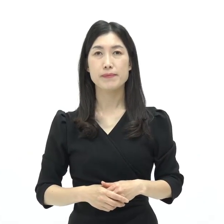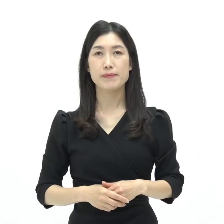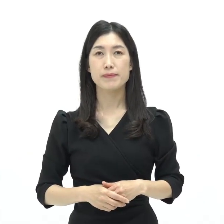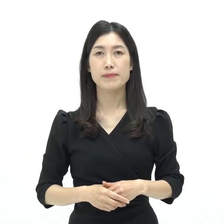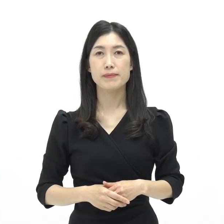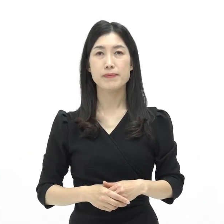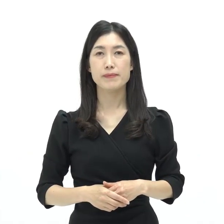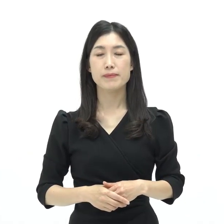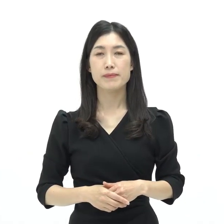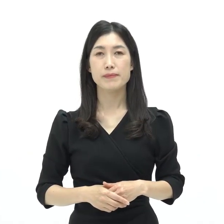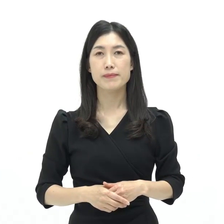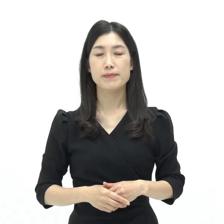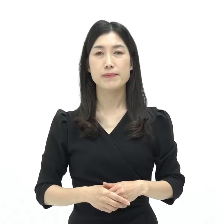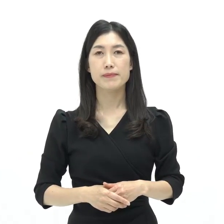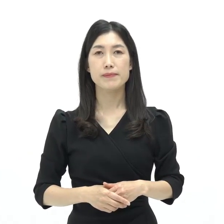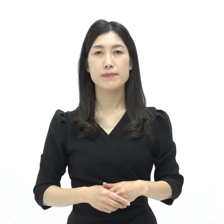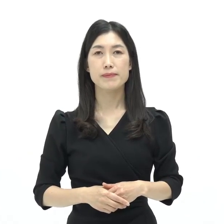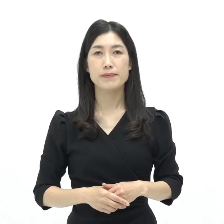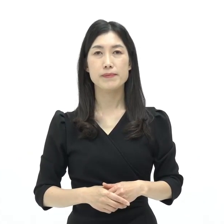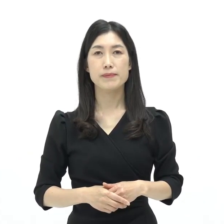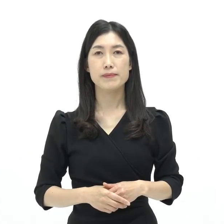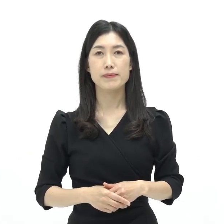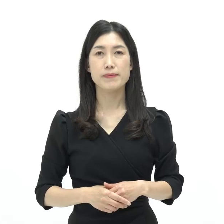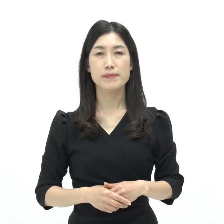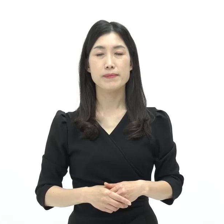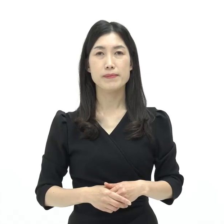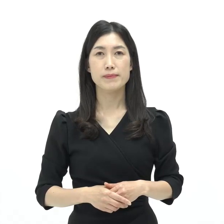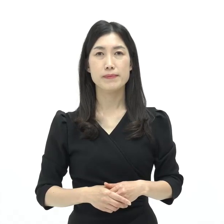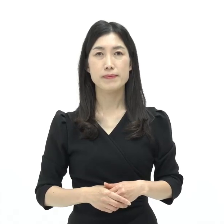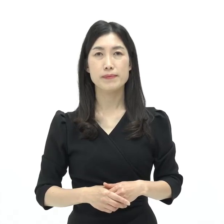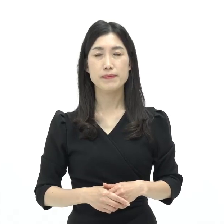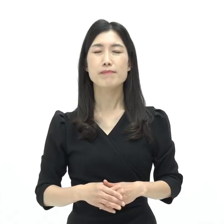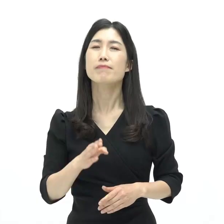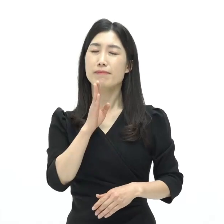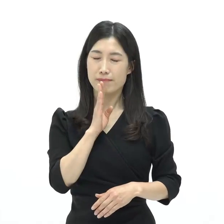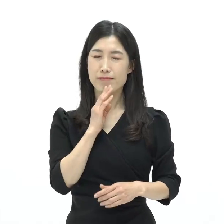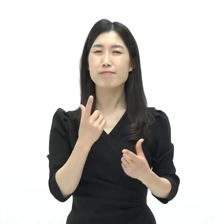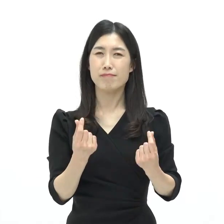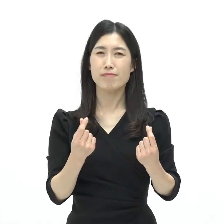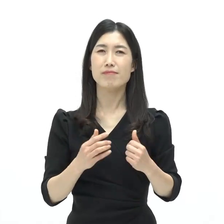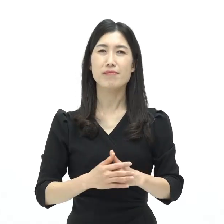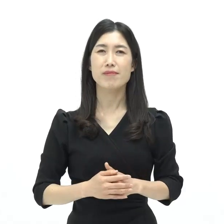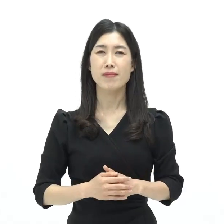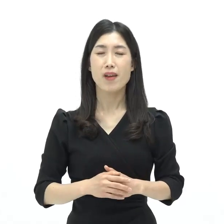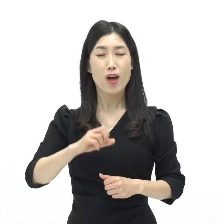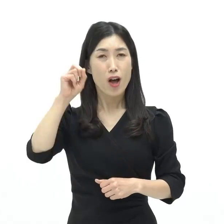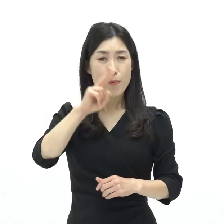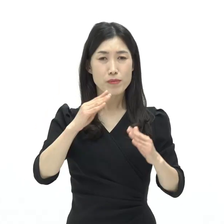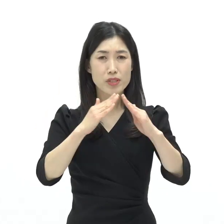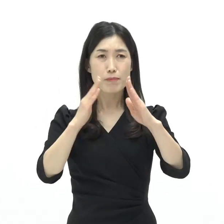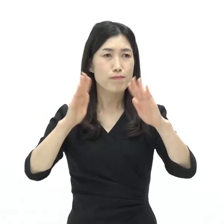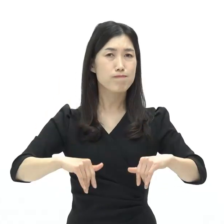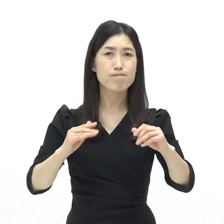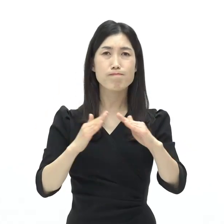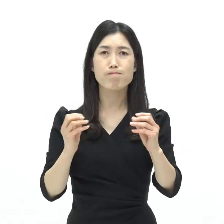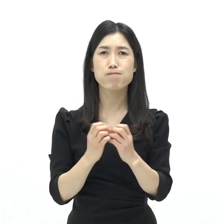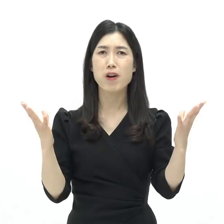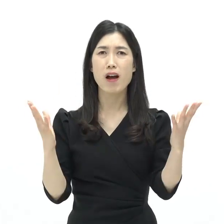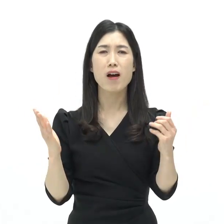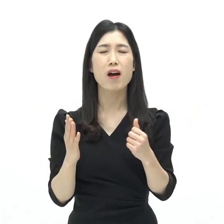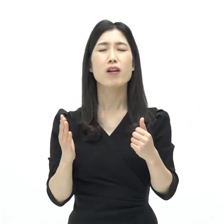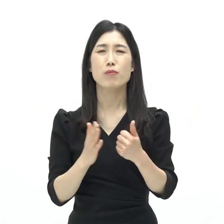하루아침에 없어지다니. 생활이 너무 힘들었을 것 같아. 맞아요. 이렇게 하루아침에 집을 잃은